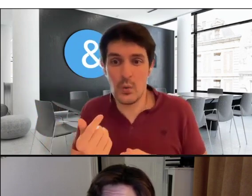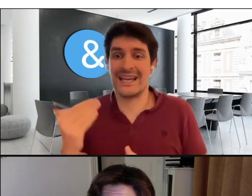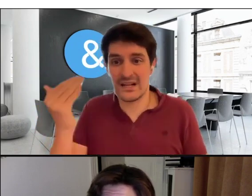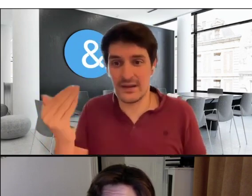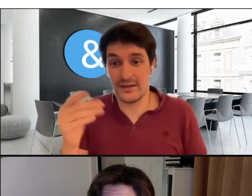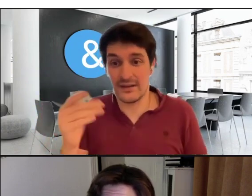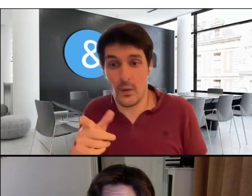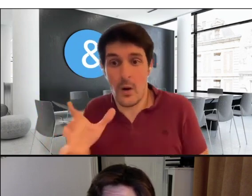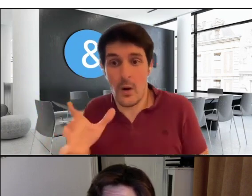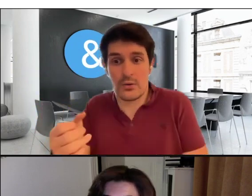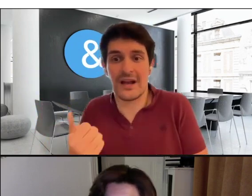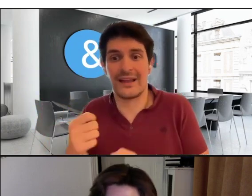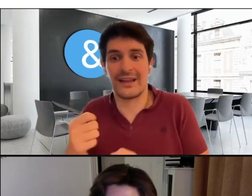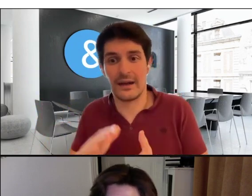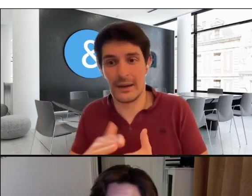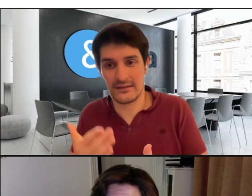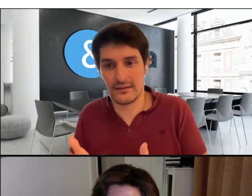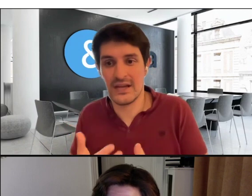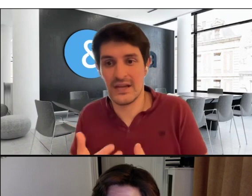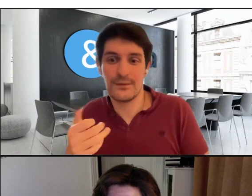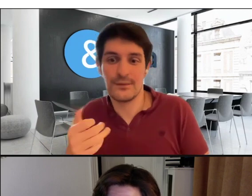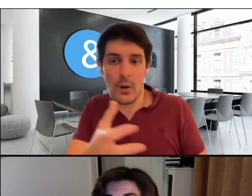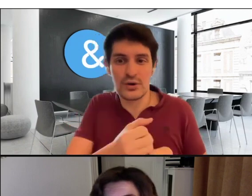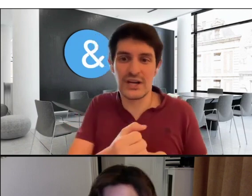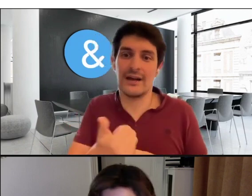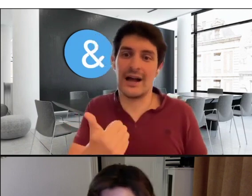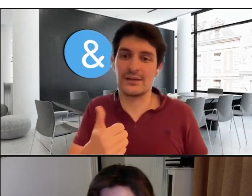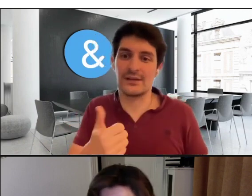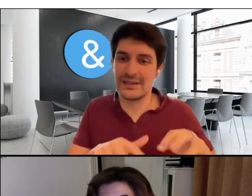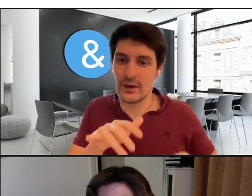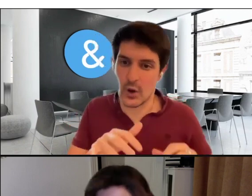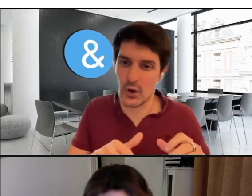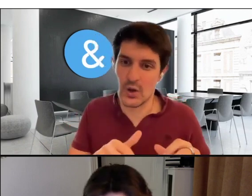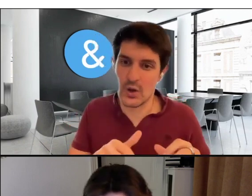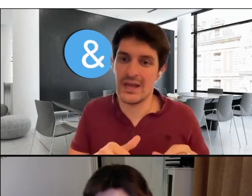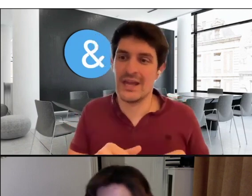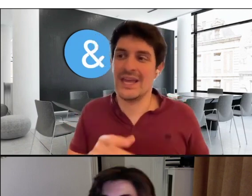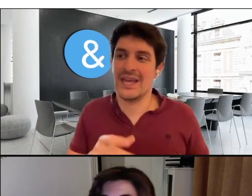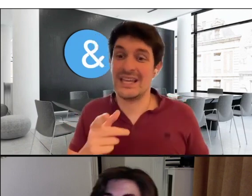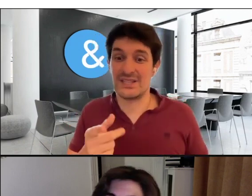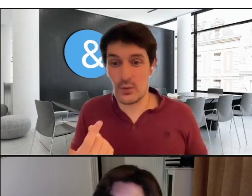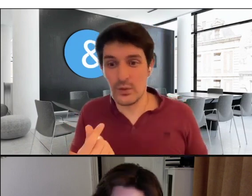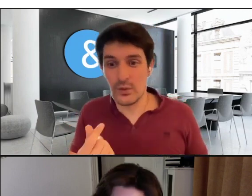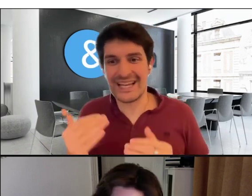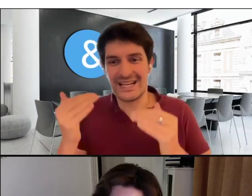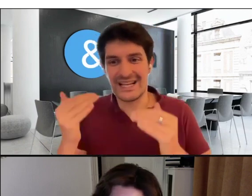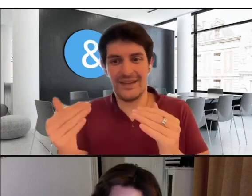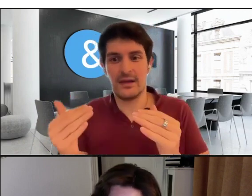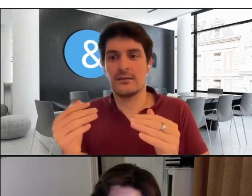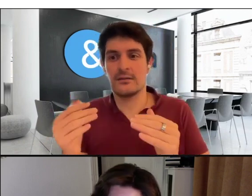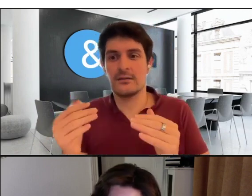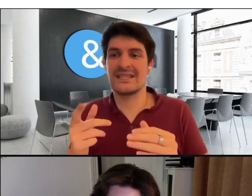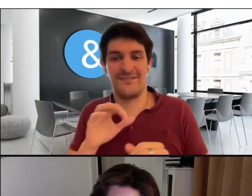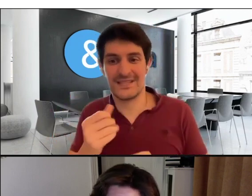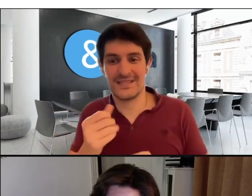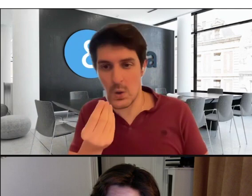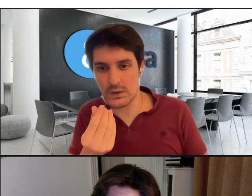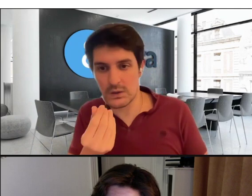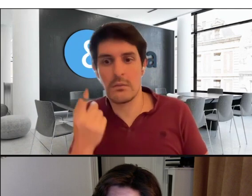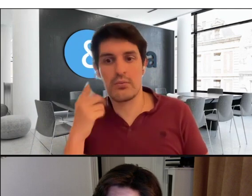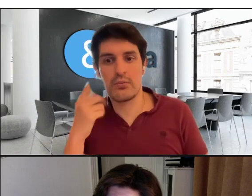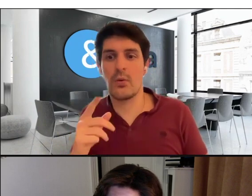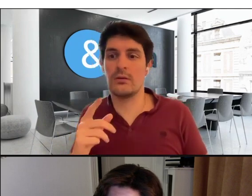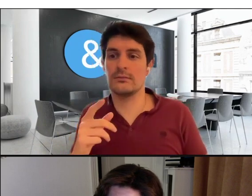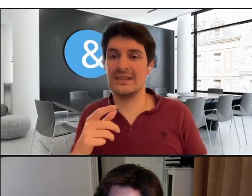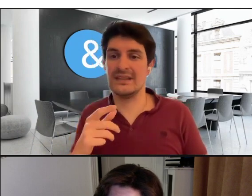élevé pour embaucher un interprète, pour embaucher un sous-titrage. Et ces coûts très élevés, ça fait sens